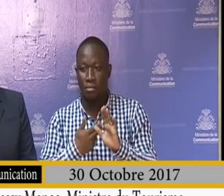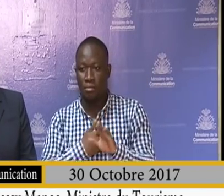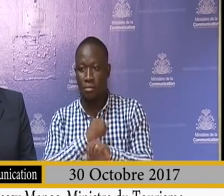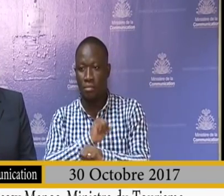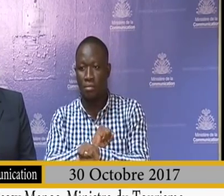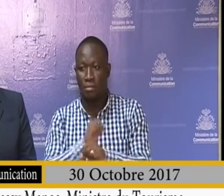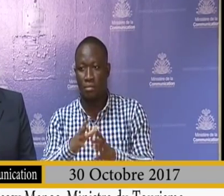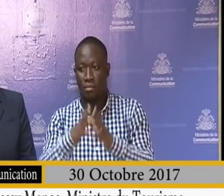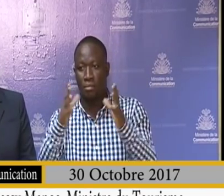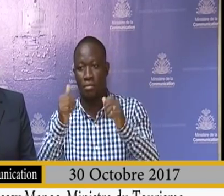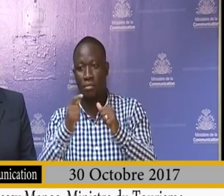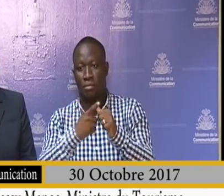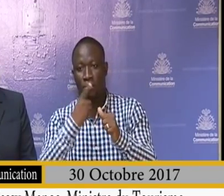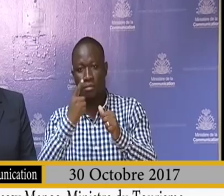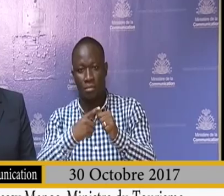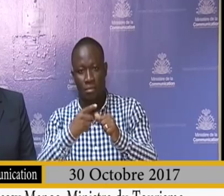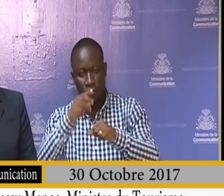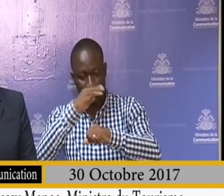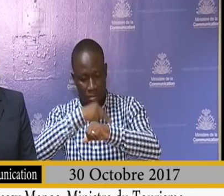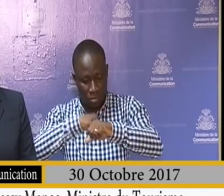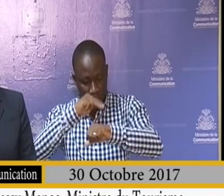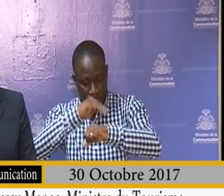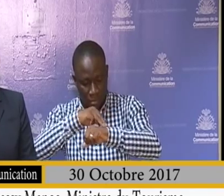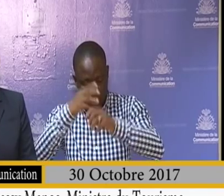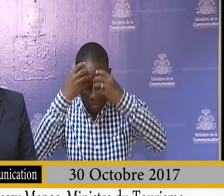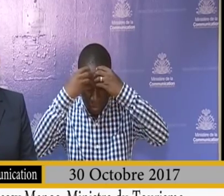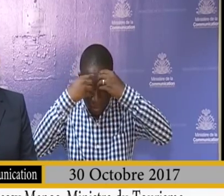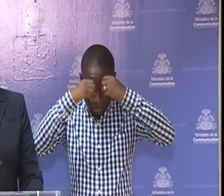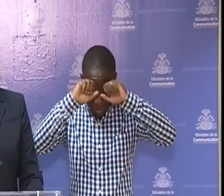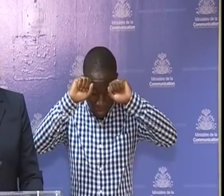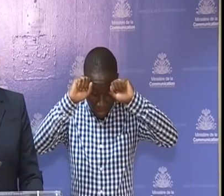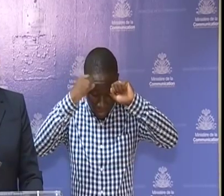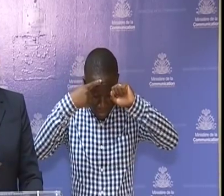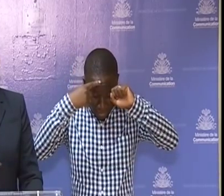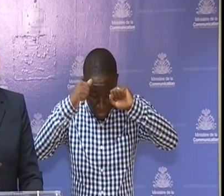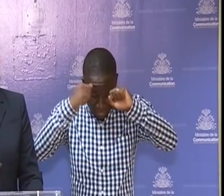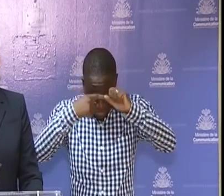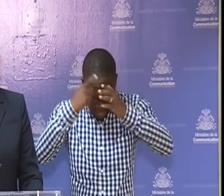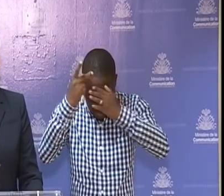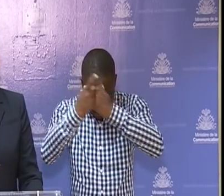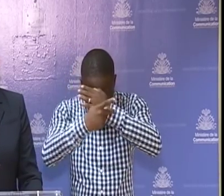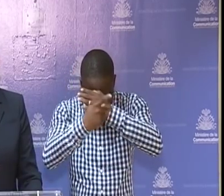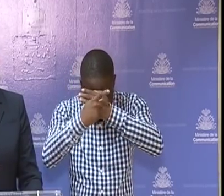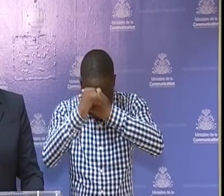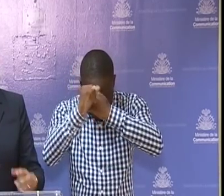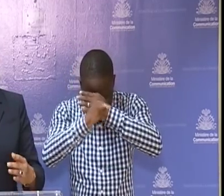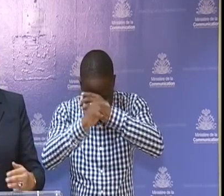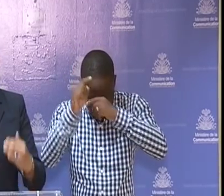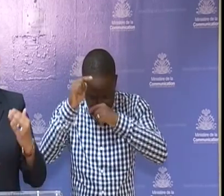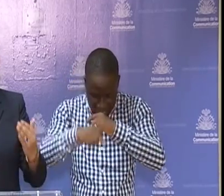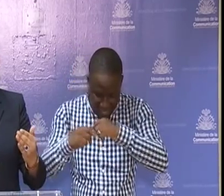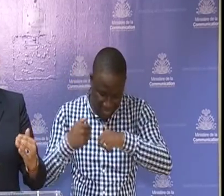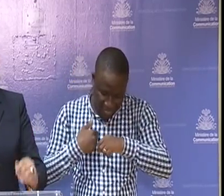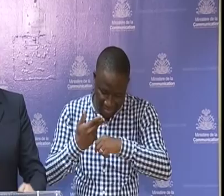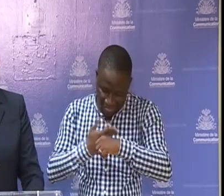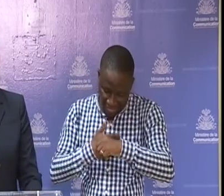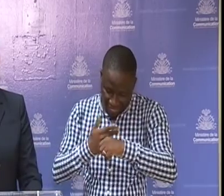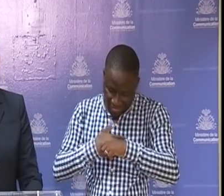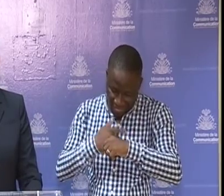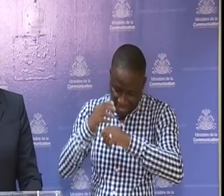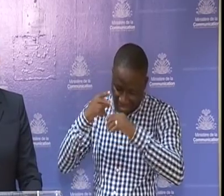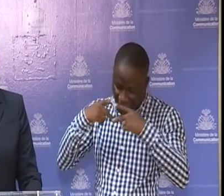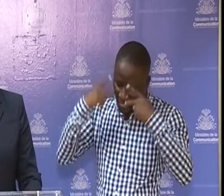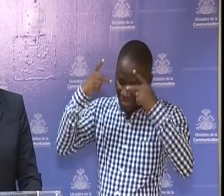travaillons pile avec le premier ministre avec le président tout parce que les projets sont là et nous pas le mettre au dehors au moment